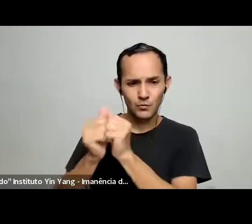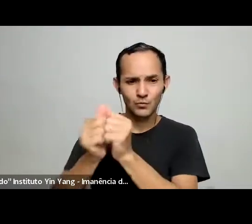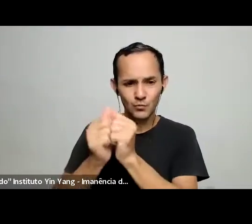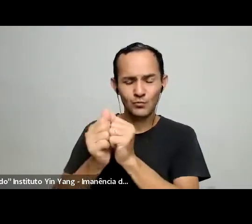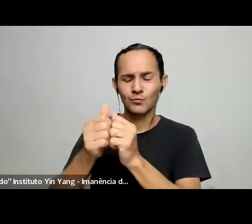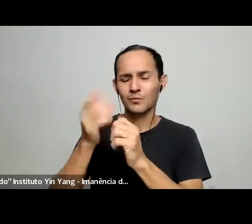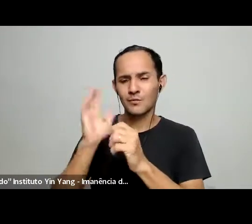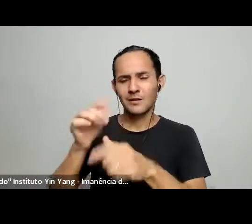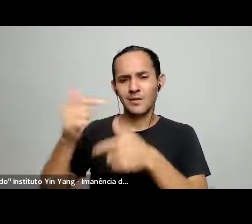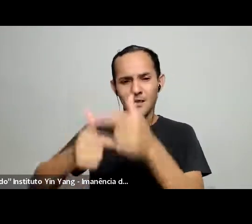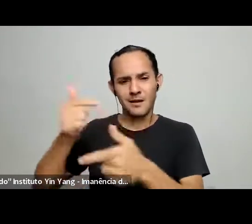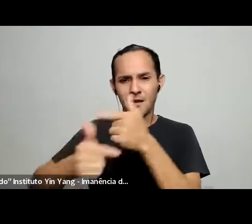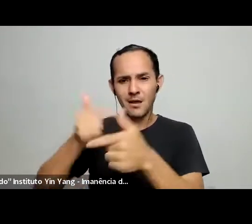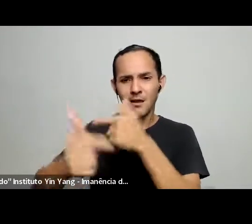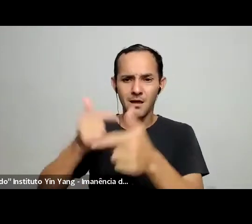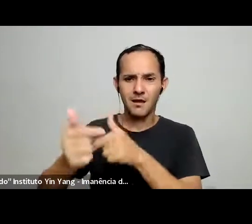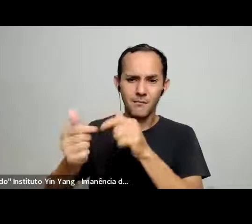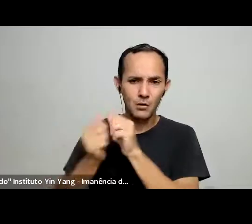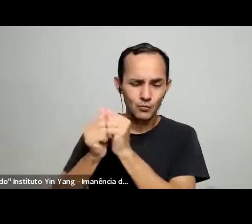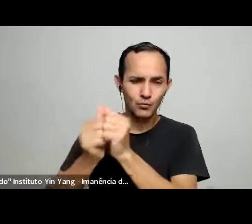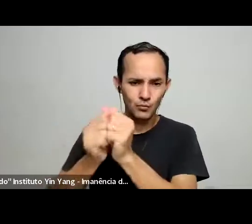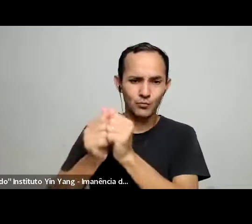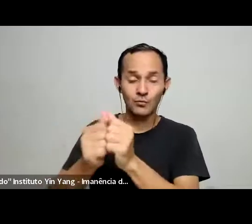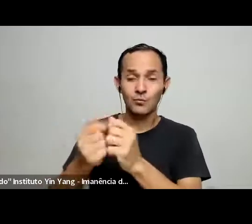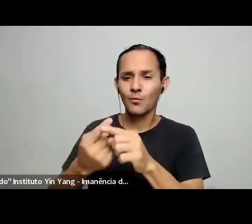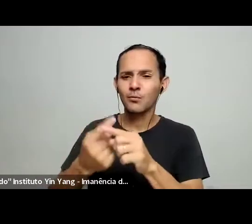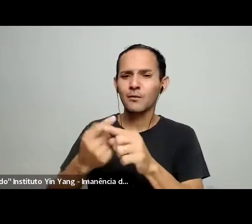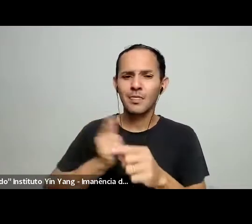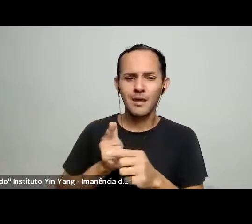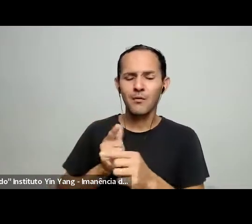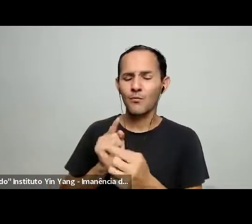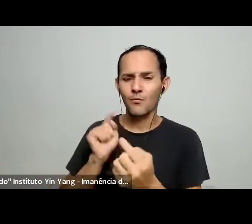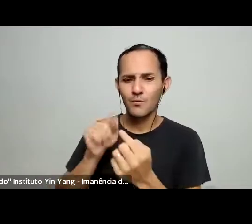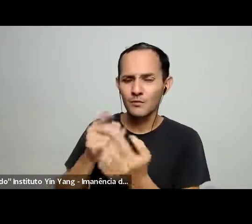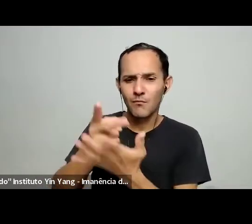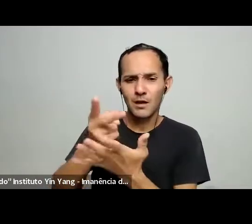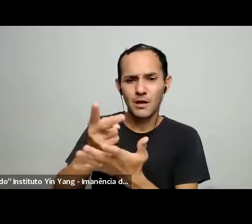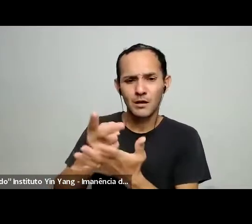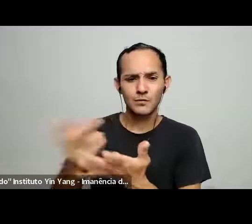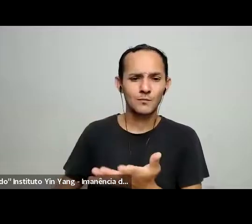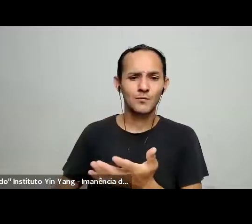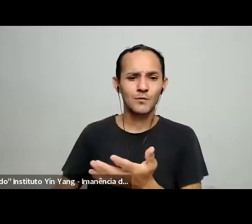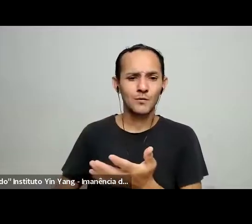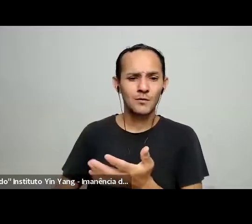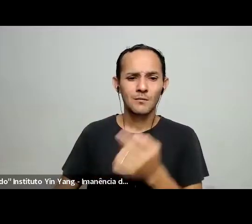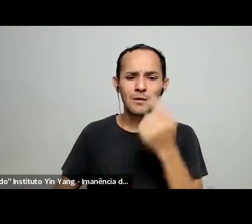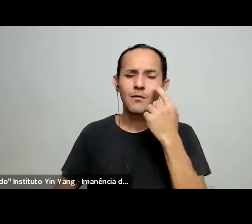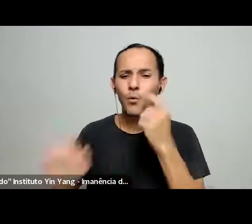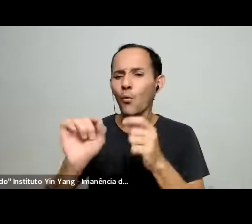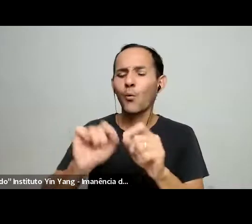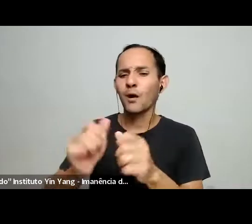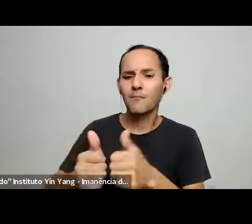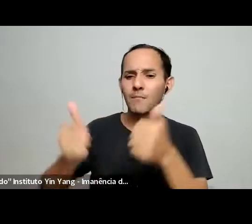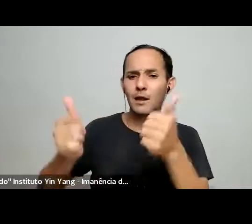um tempo que a gente está trabalhando juntos, porque a gente tem o mesmo caminho, e o caminho é o que for melhor para as